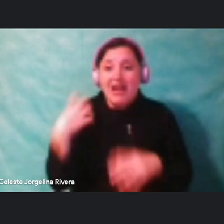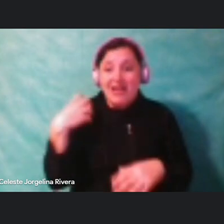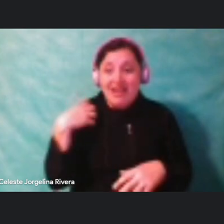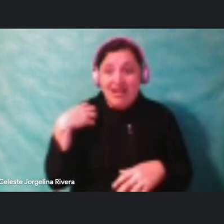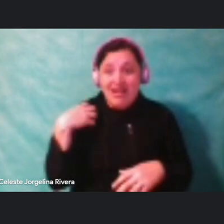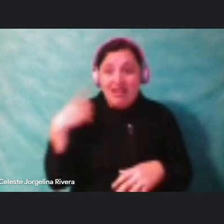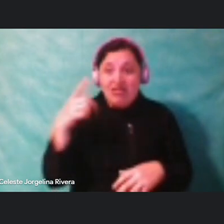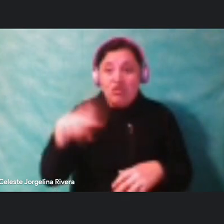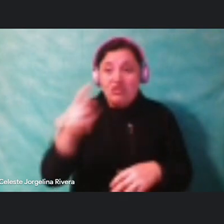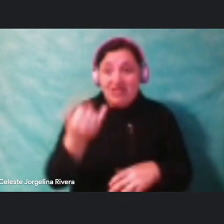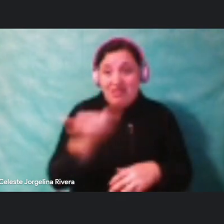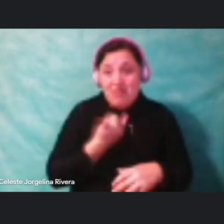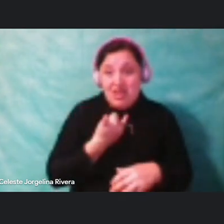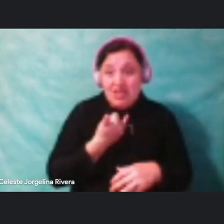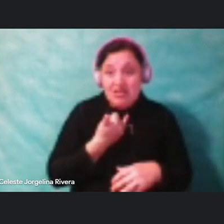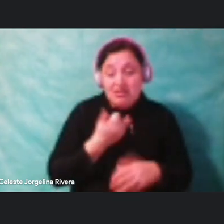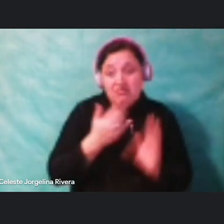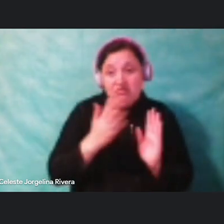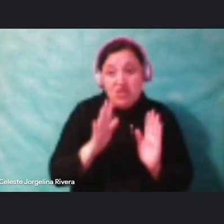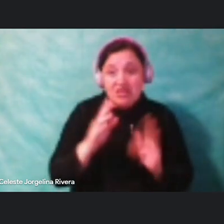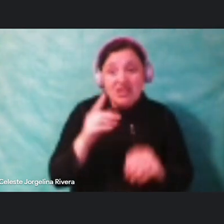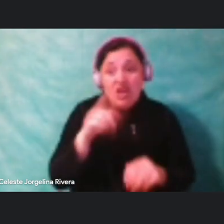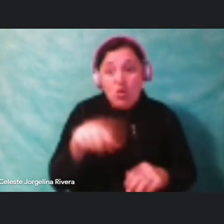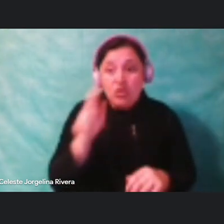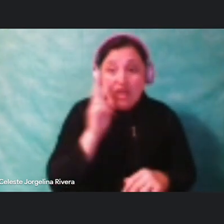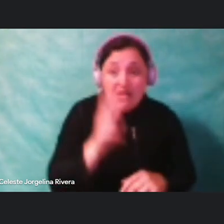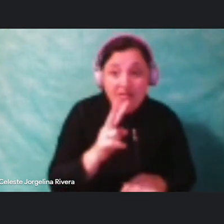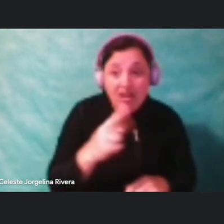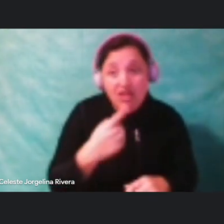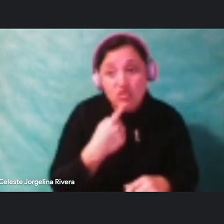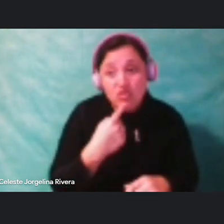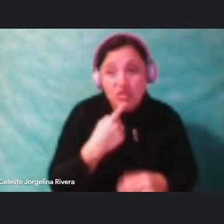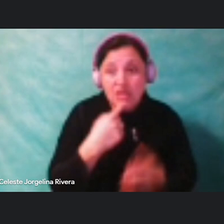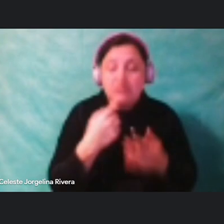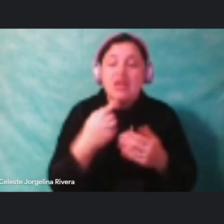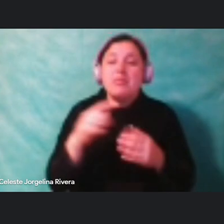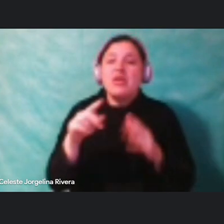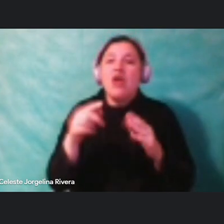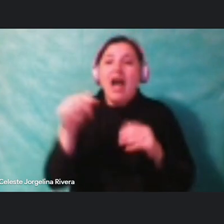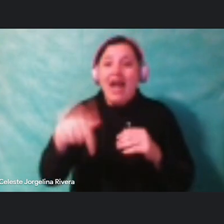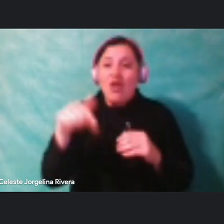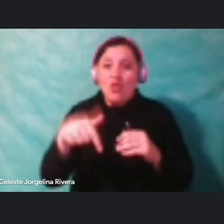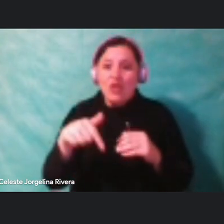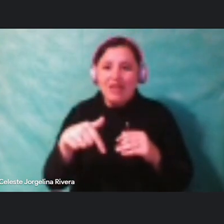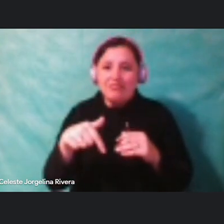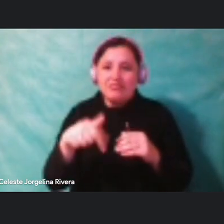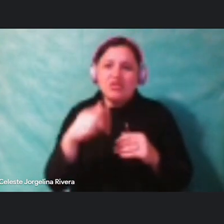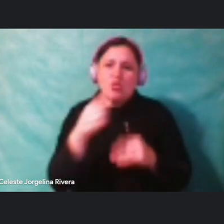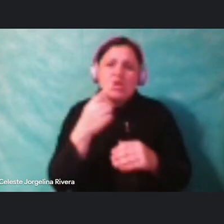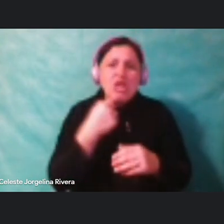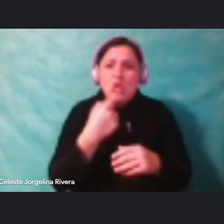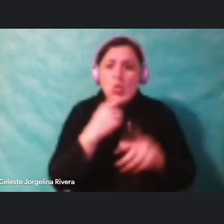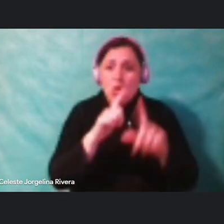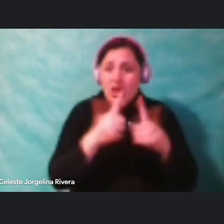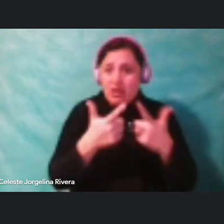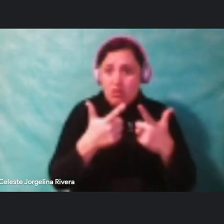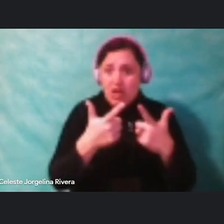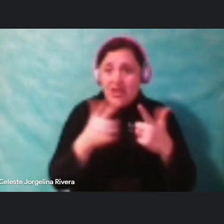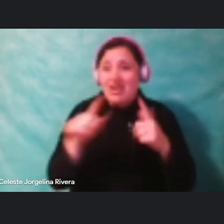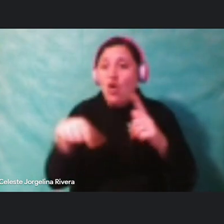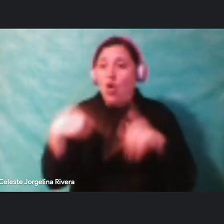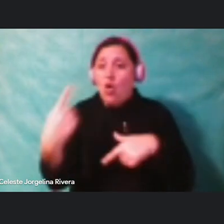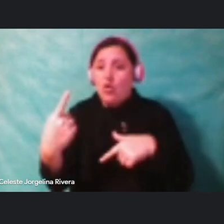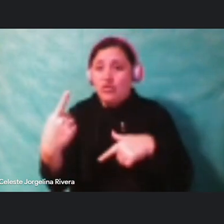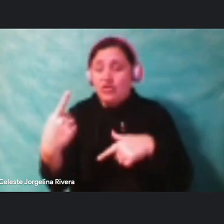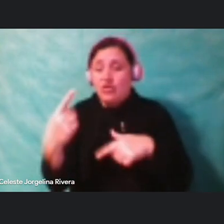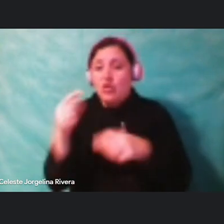gente que va a rendir el 1 de junio de manera virtual. Teníamos otra parte, profe,